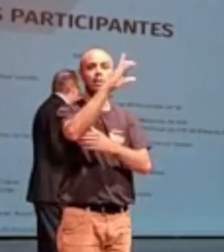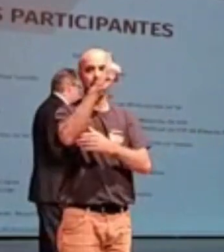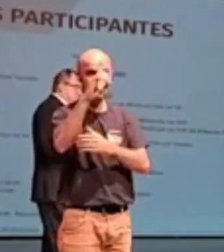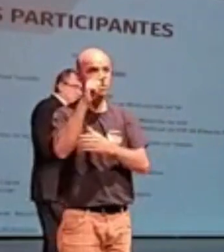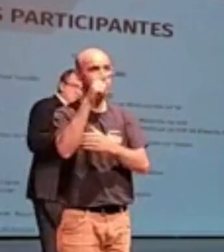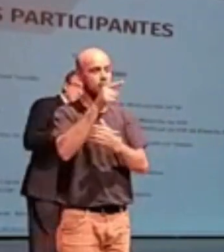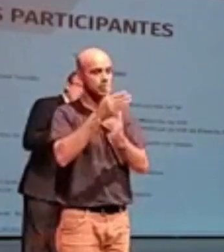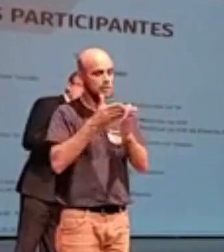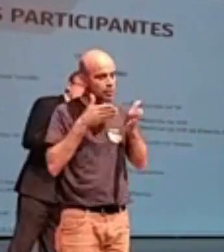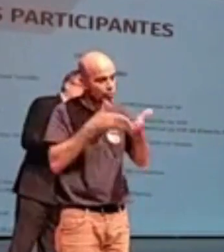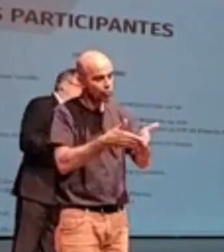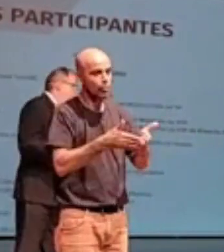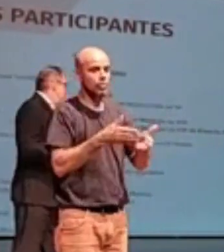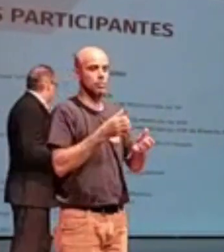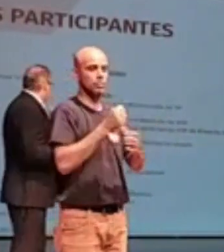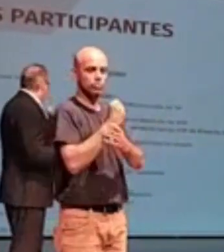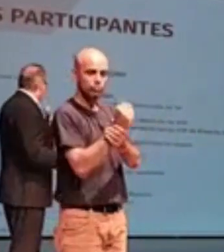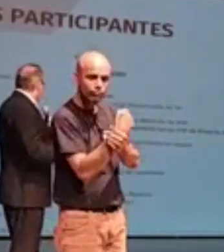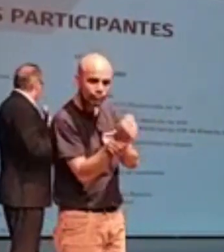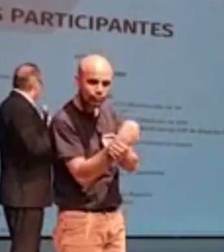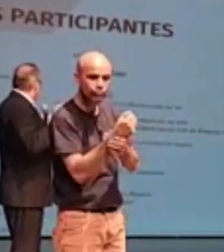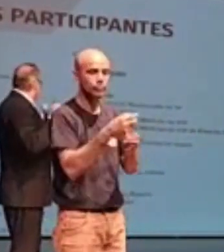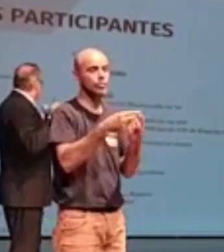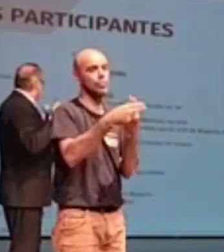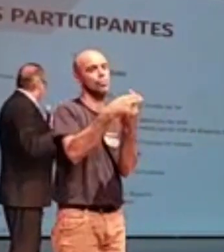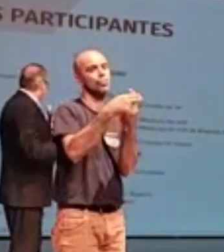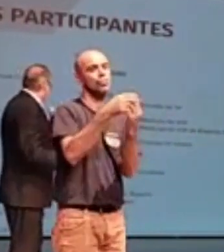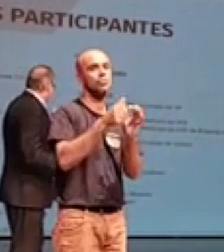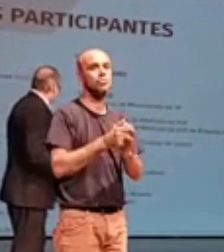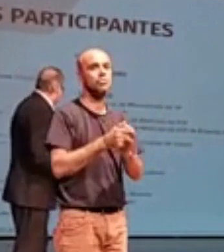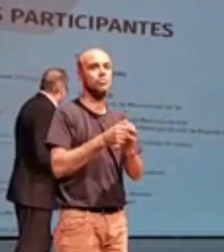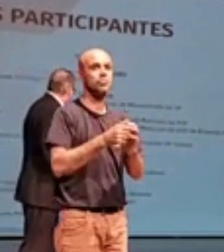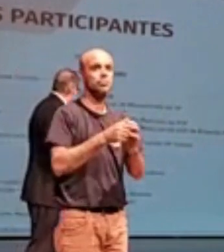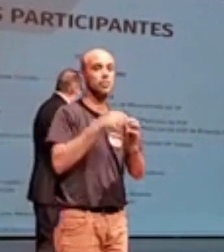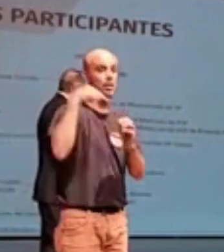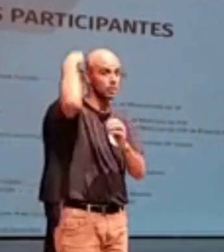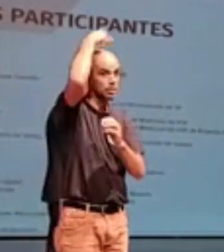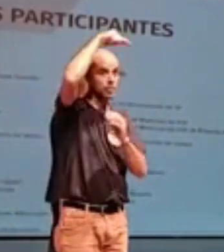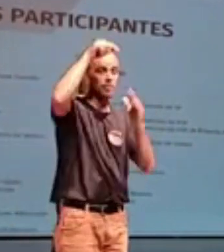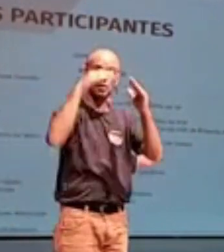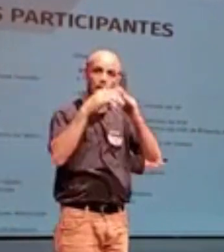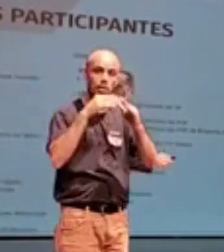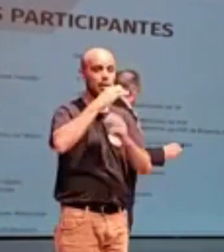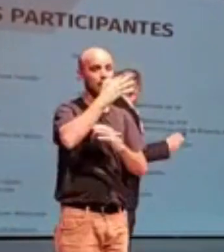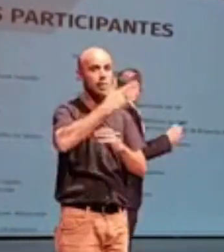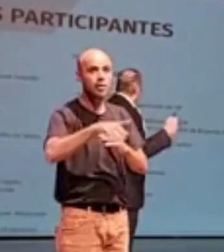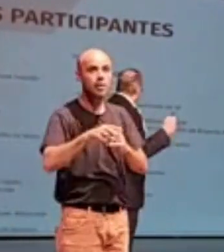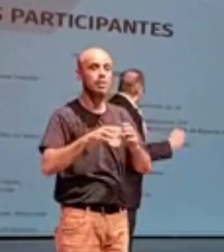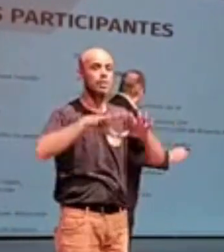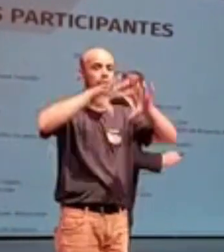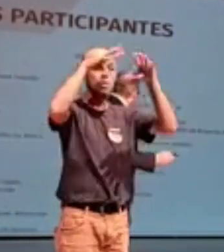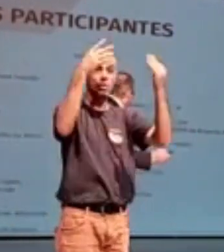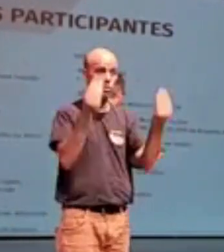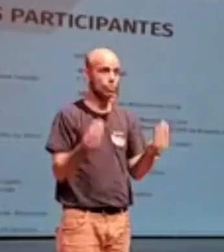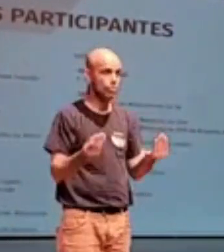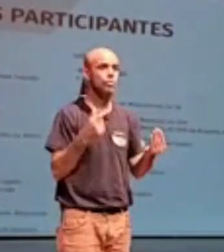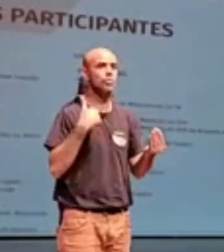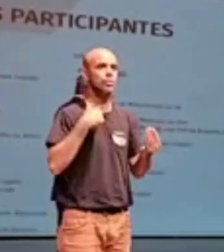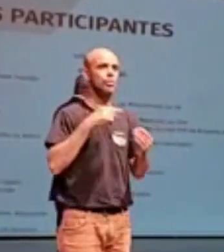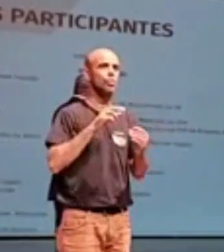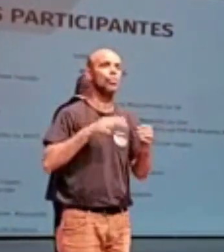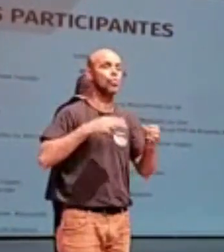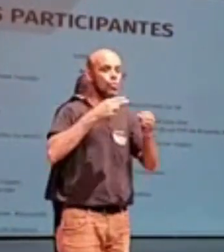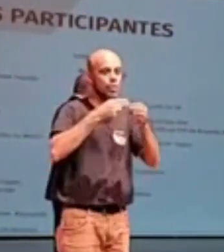faz o trabalho de meio do SUS, a Santa Casa de Santos, o Unesp de Bucutatu, o